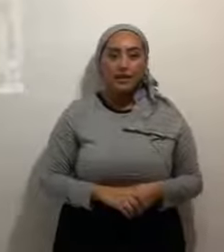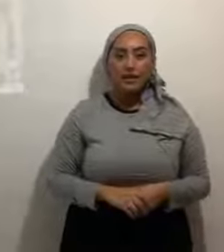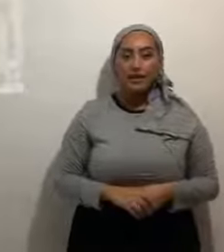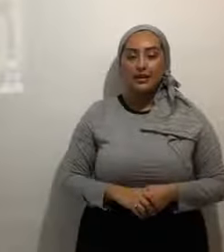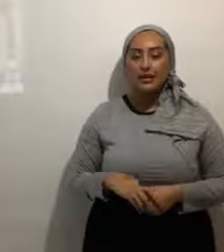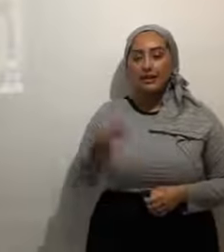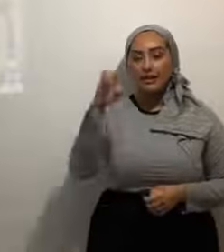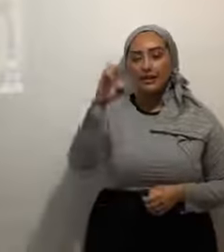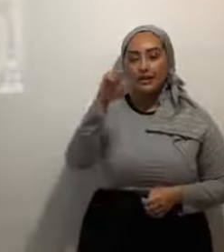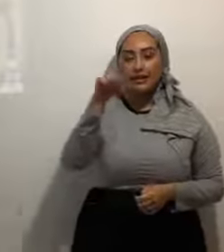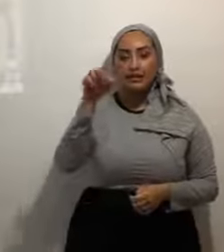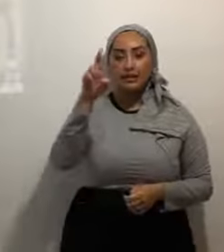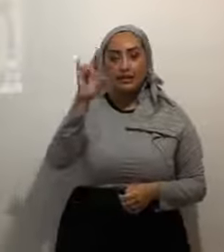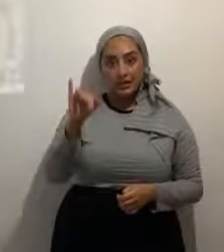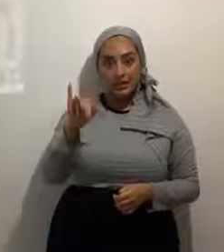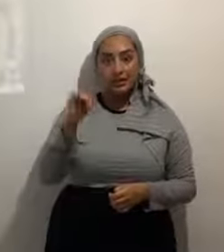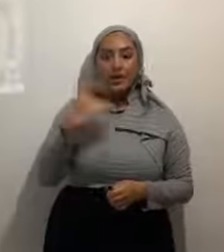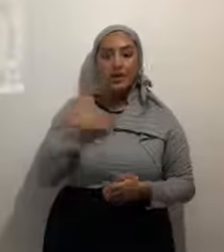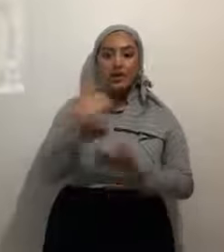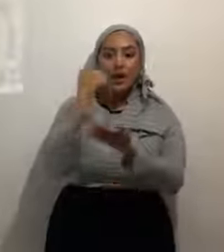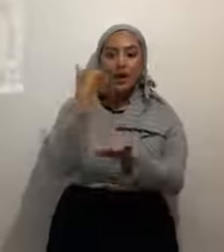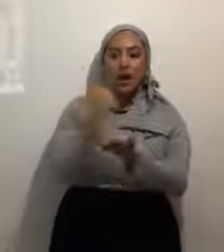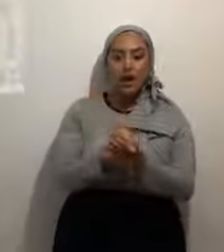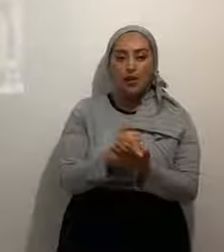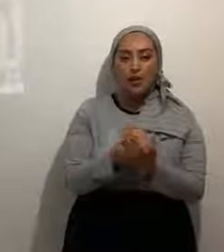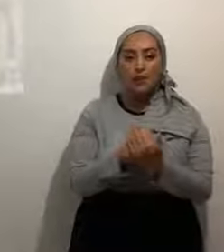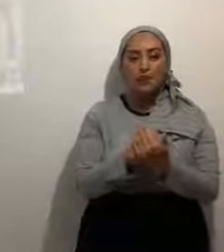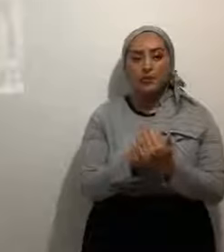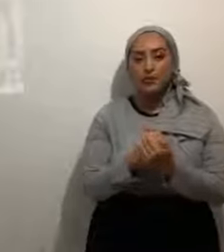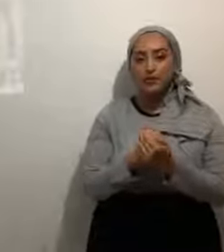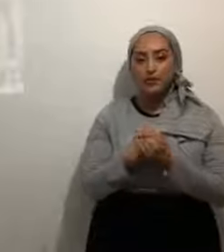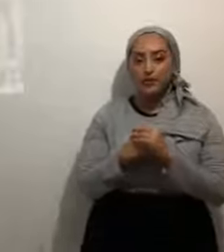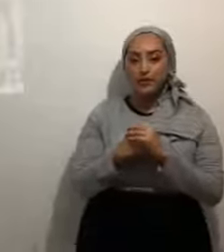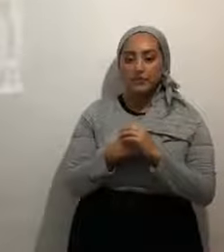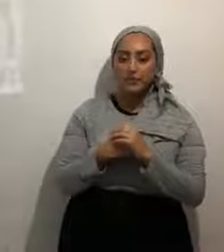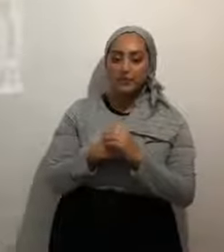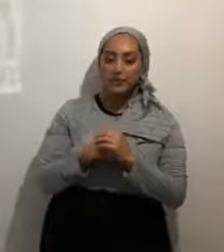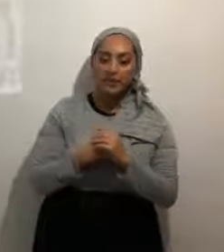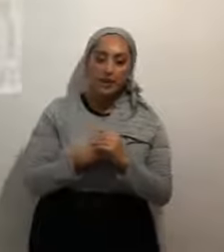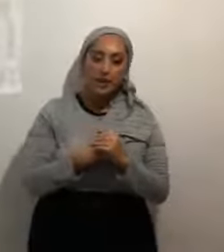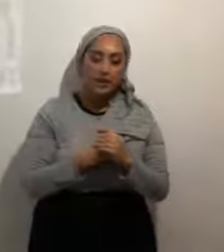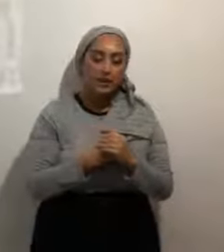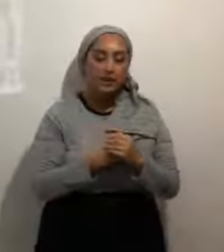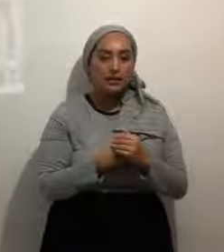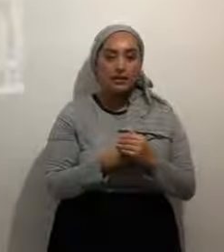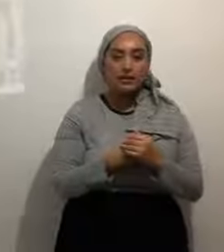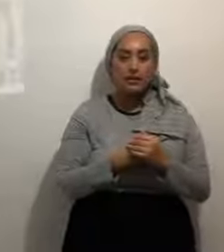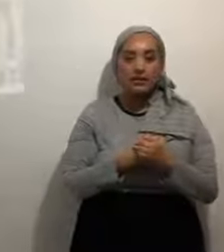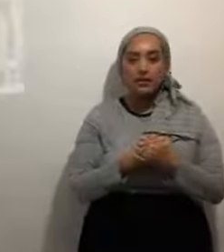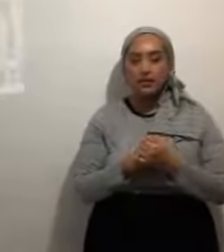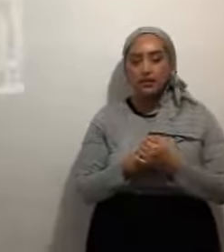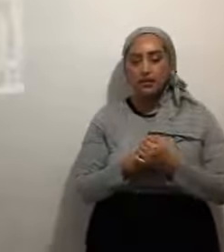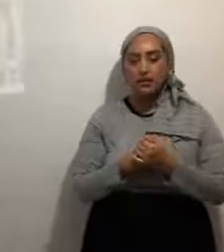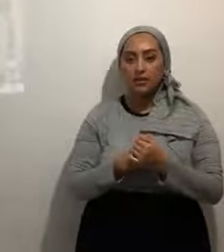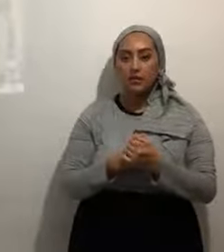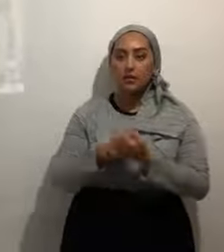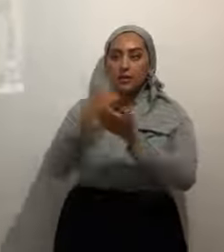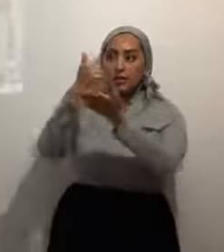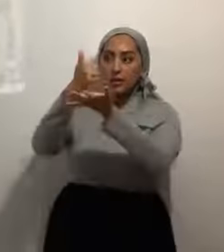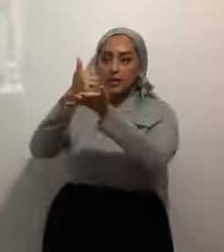mi ayuda. Ezri, ¿sí? Ezri, ¿sí? Ezri meim